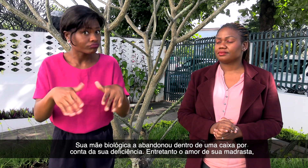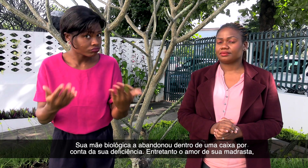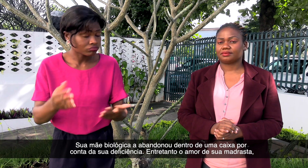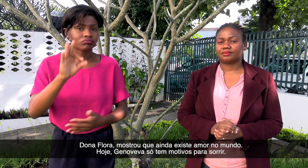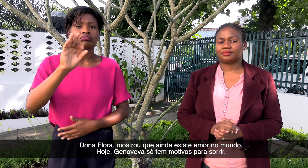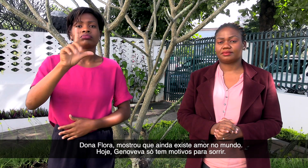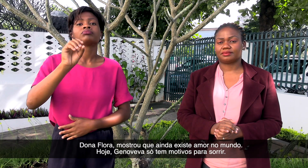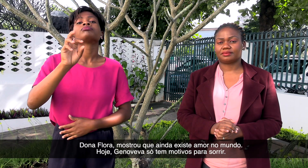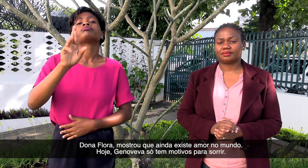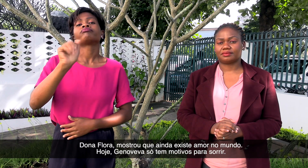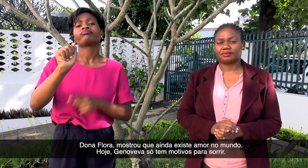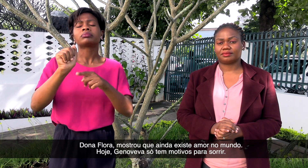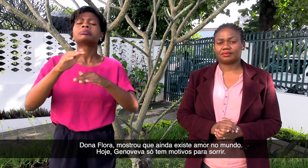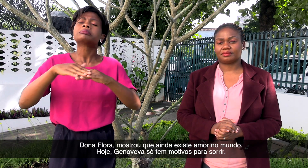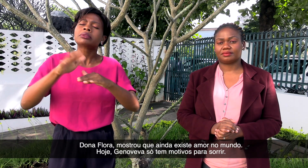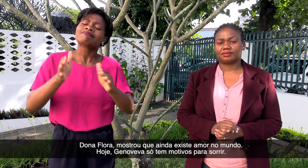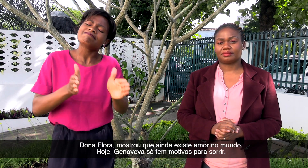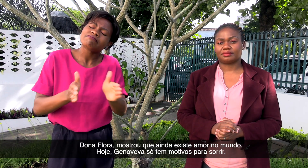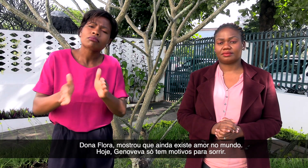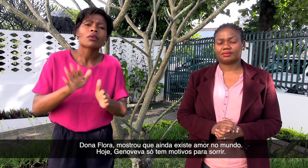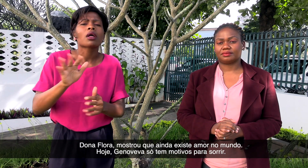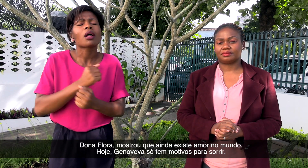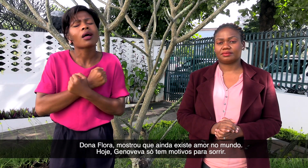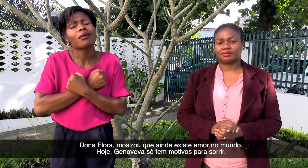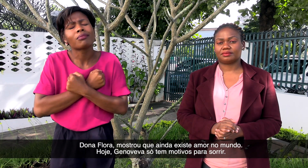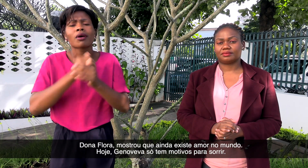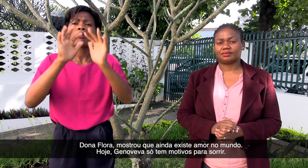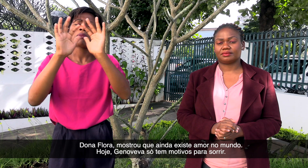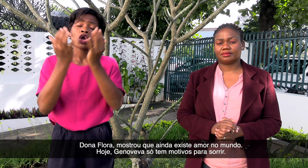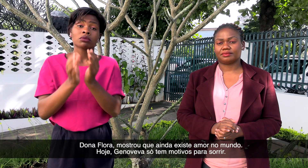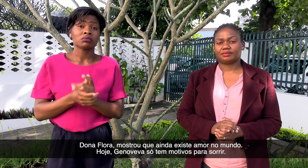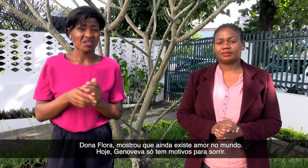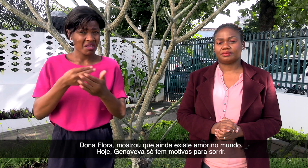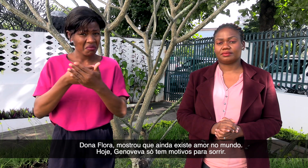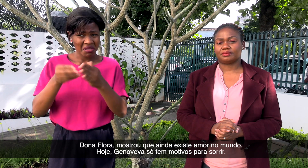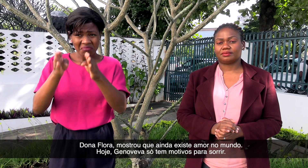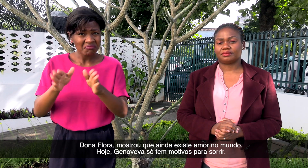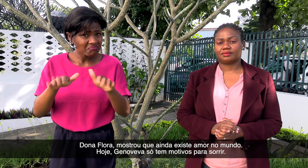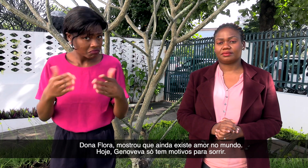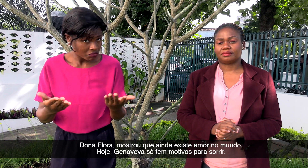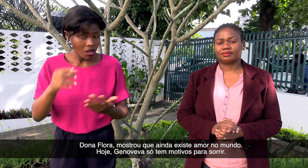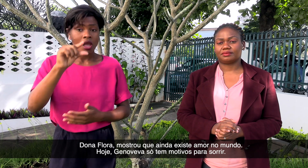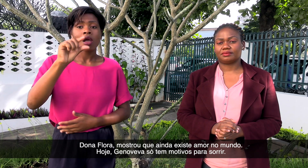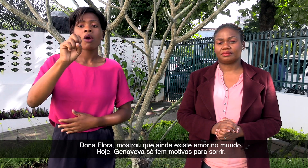madrasta, Dona Flora, mostrou que ainda existe amor no mundo. Hoje, Genoveva só tem motivos para sorrir.